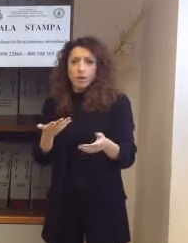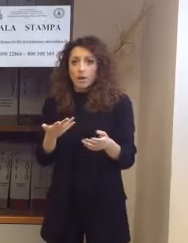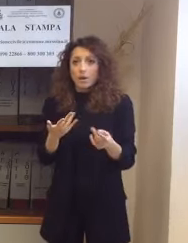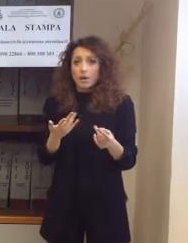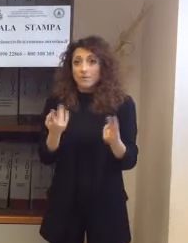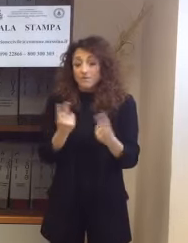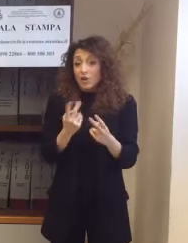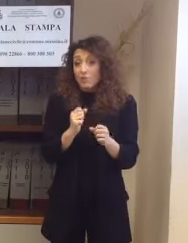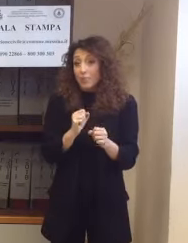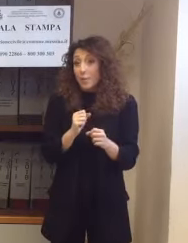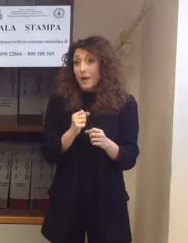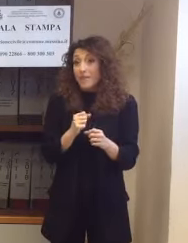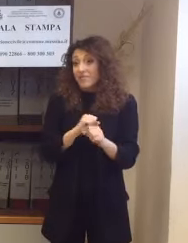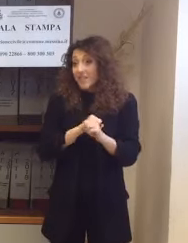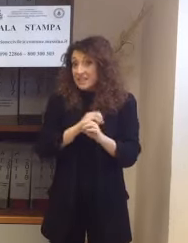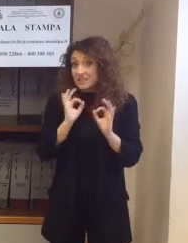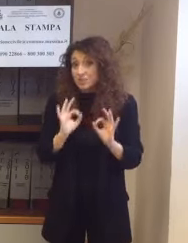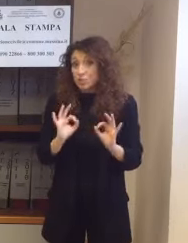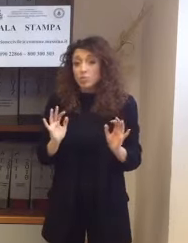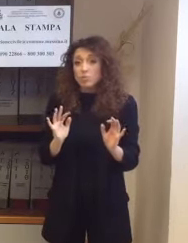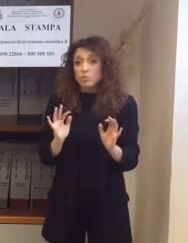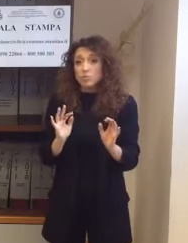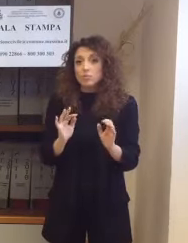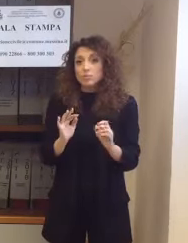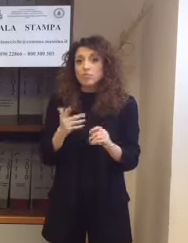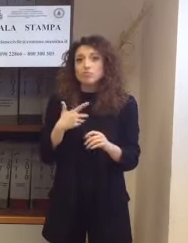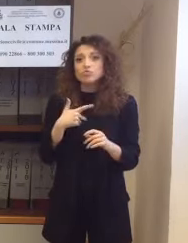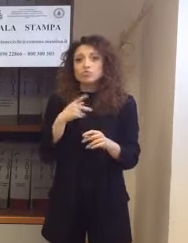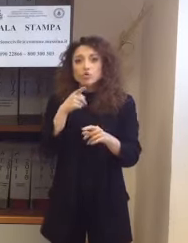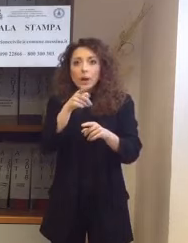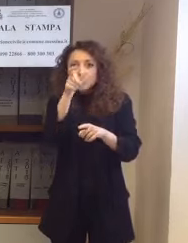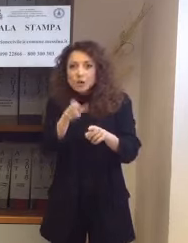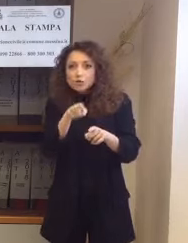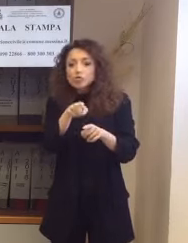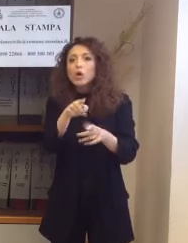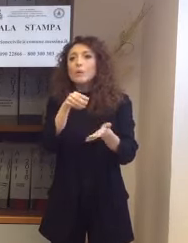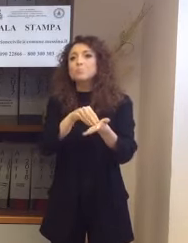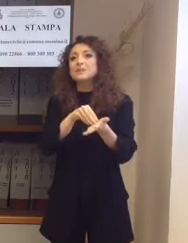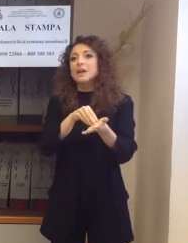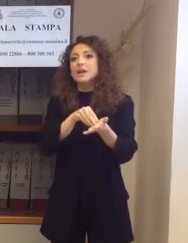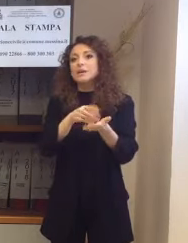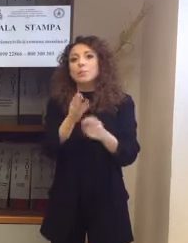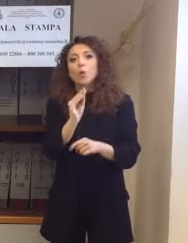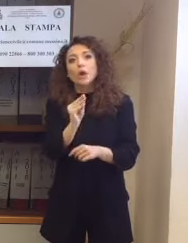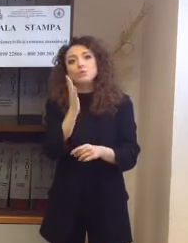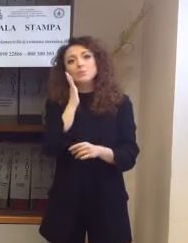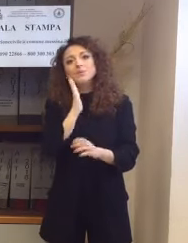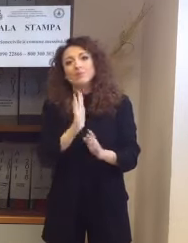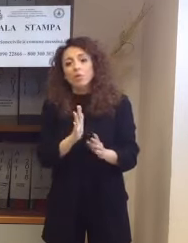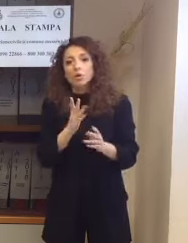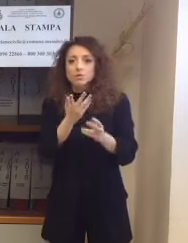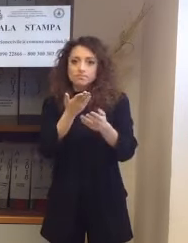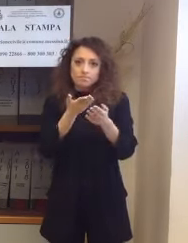una persona che gli ho chiesto di farmi la cortesia di sacrificarsi, sono